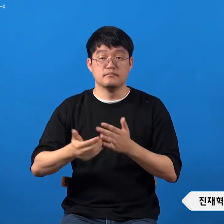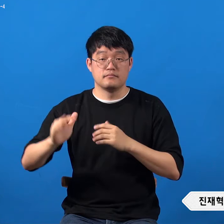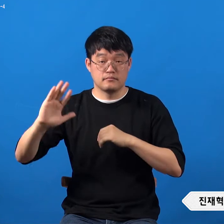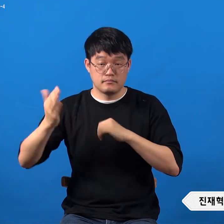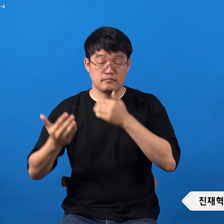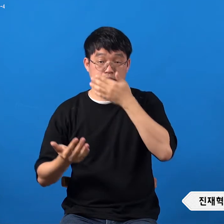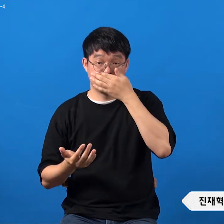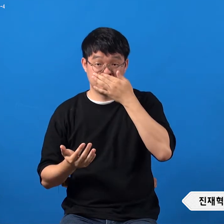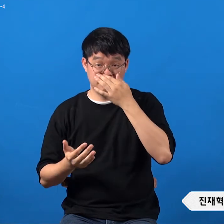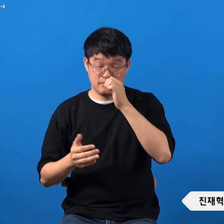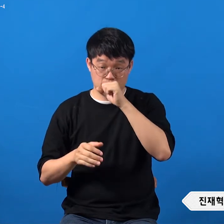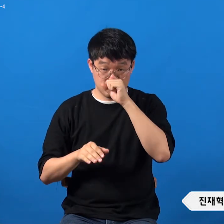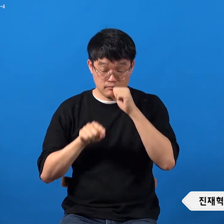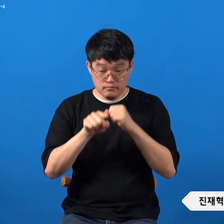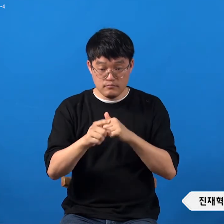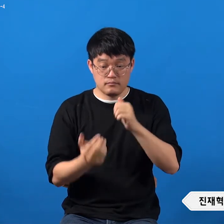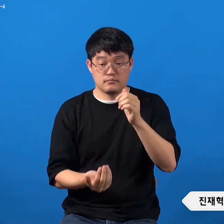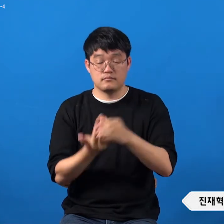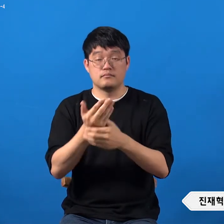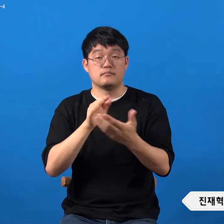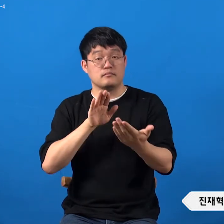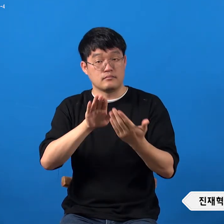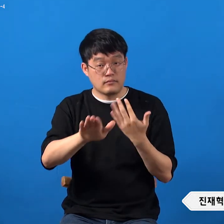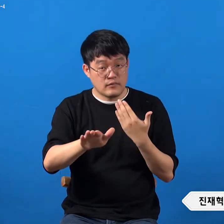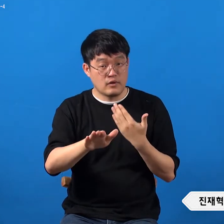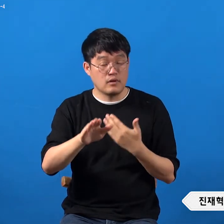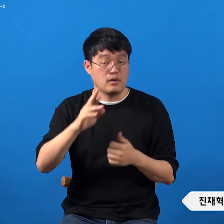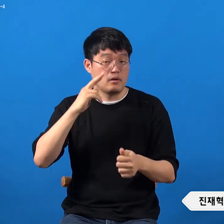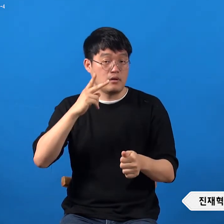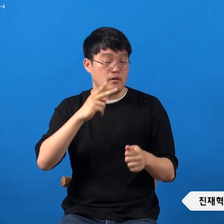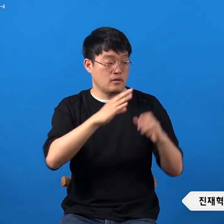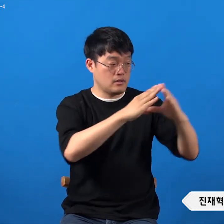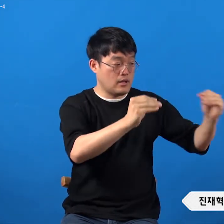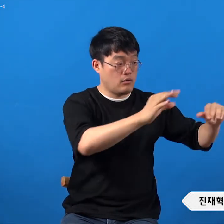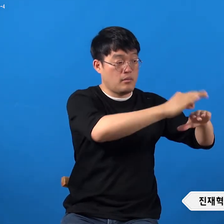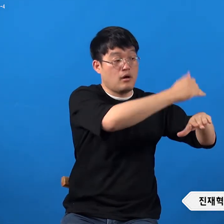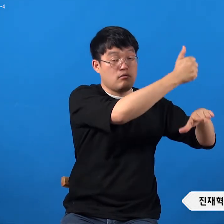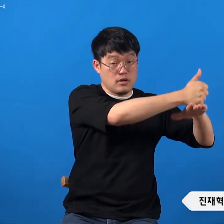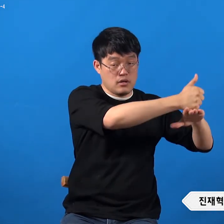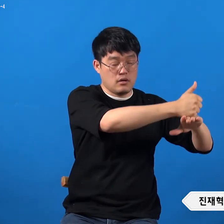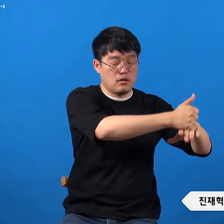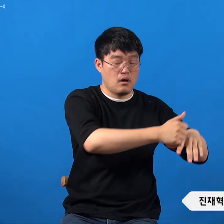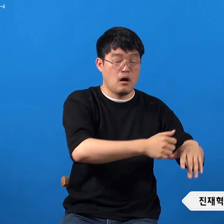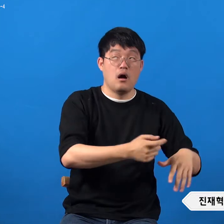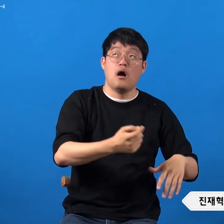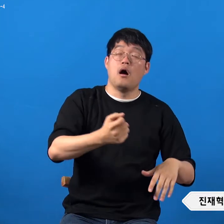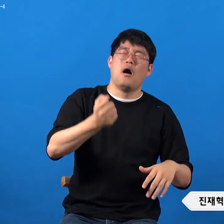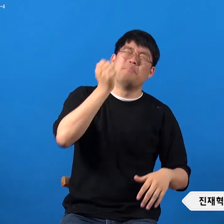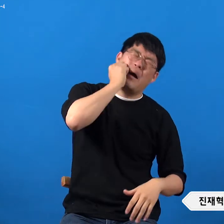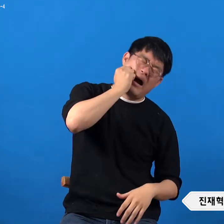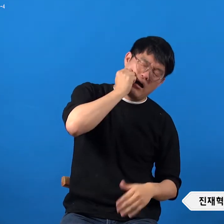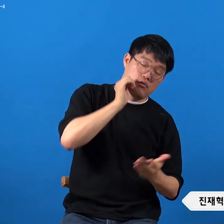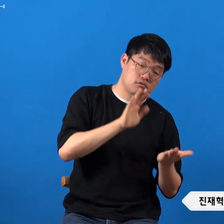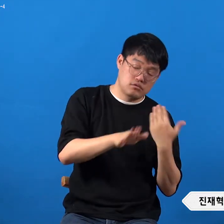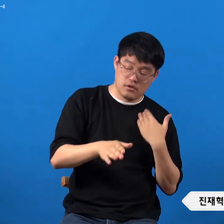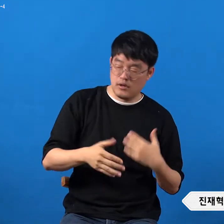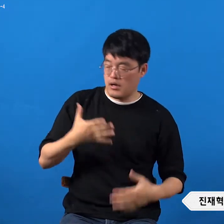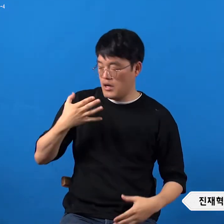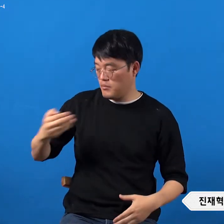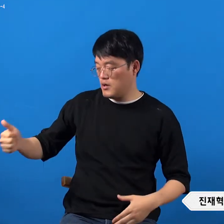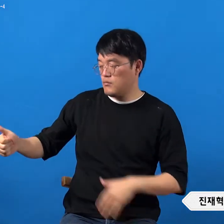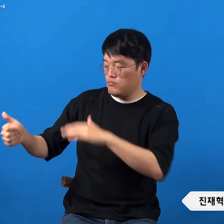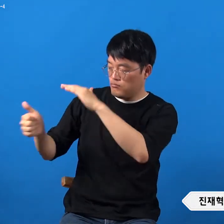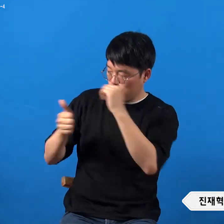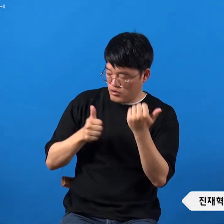됩니다. 그 사건 이후에 바로가 아브라함을 부릅니다. 그리고 18절